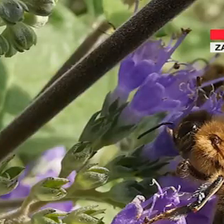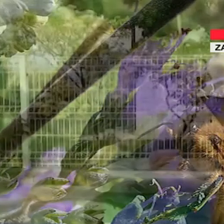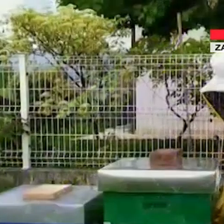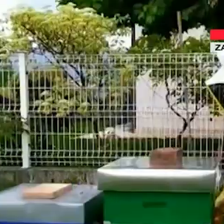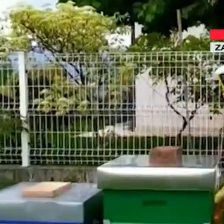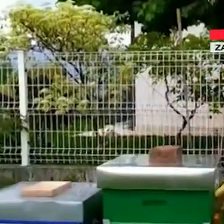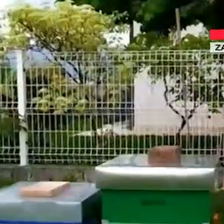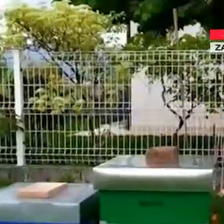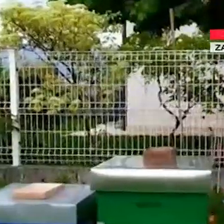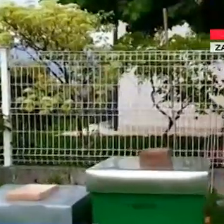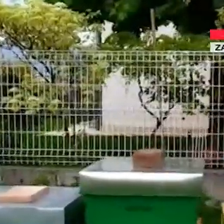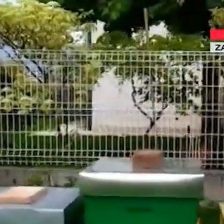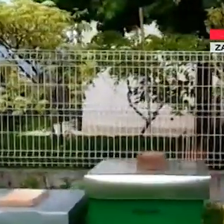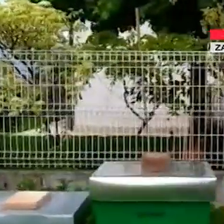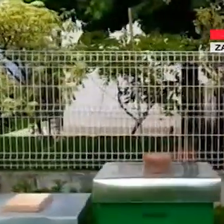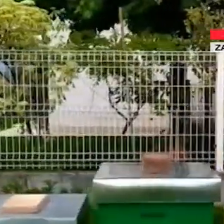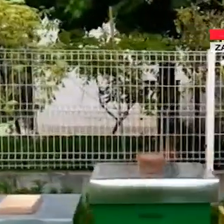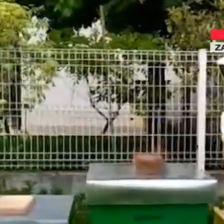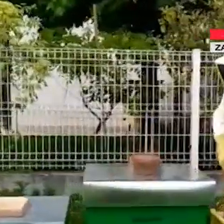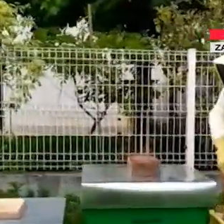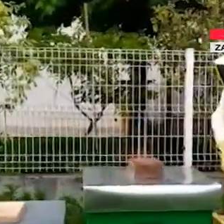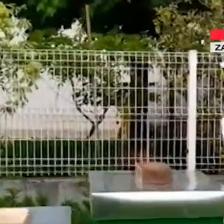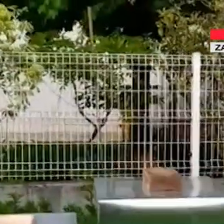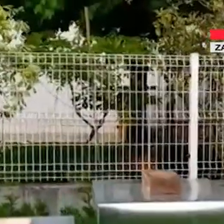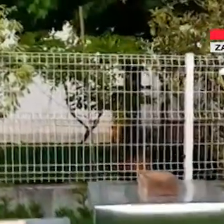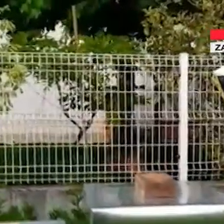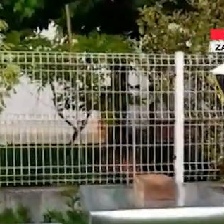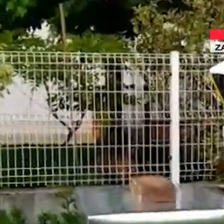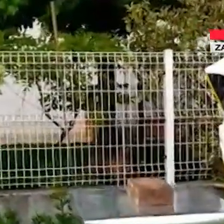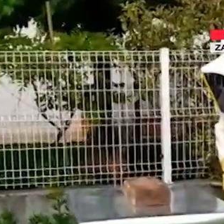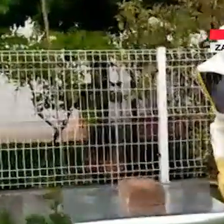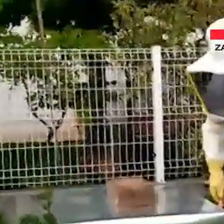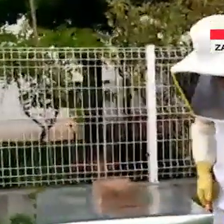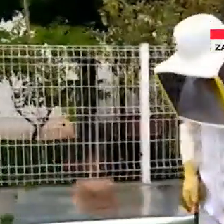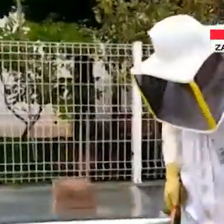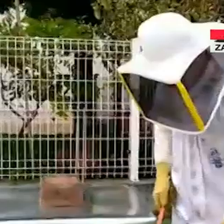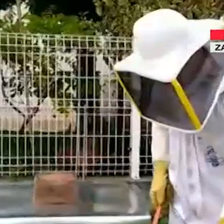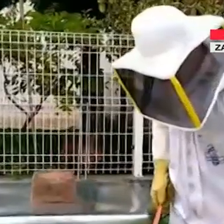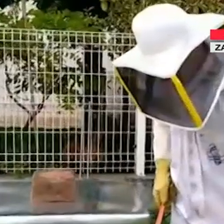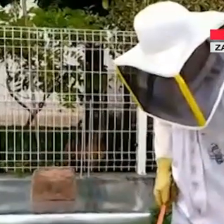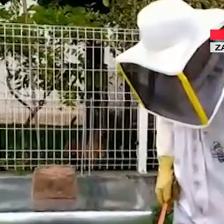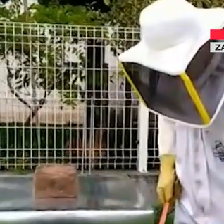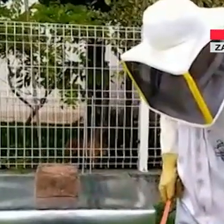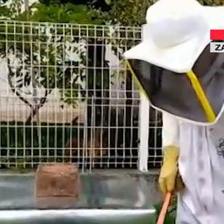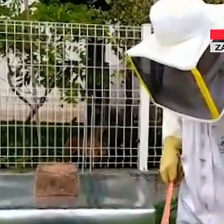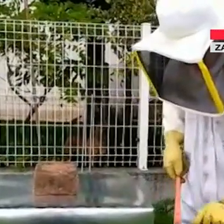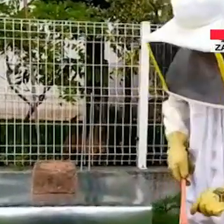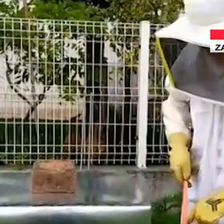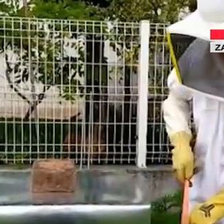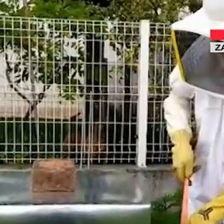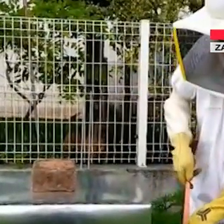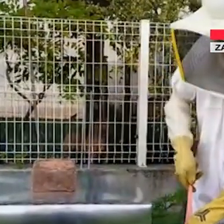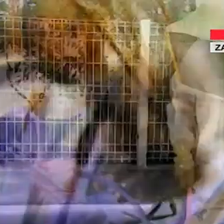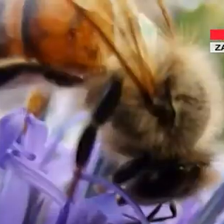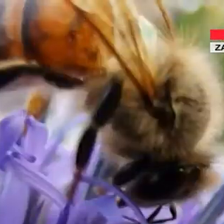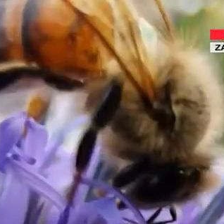insostituibile. E così Filippo si iscrive ad un corso per apicoltori e intraprende la sua avventura nel mondo delle api. Assieme al